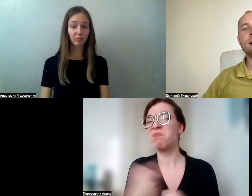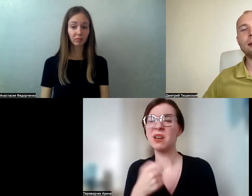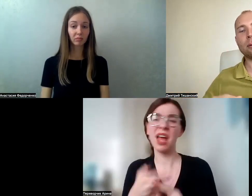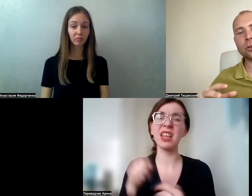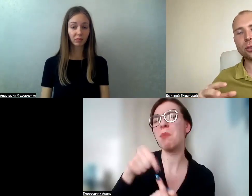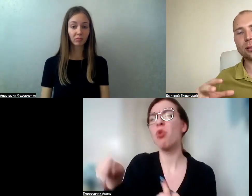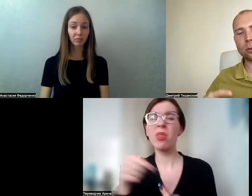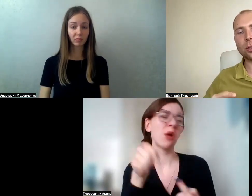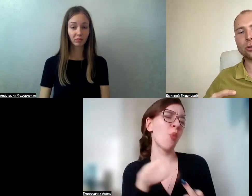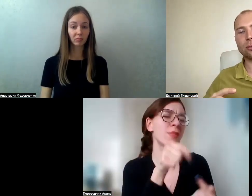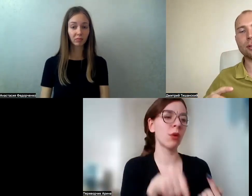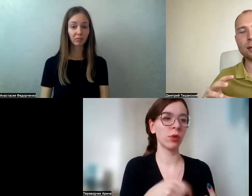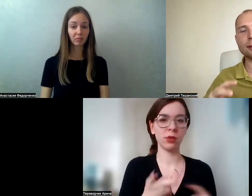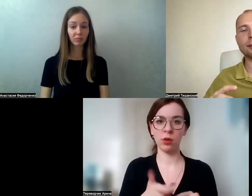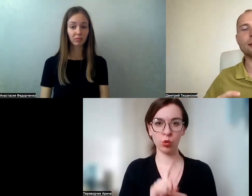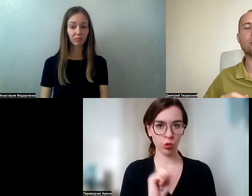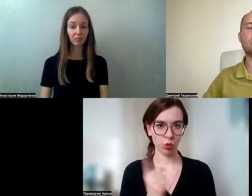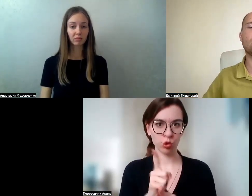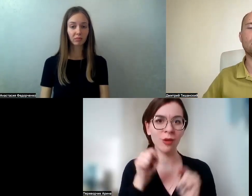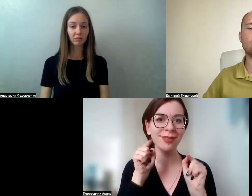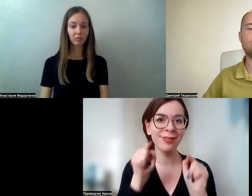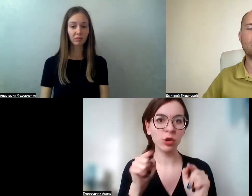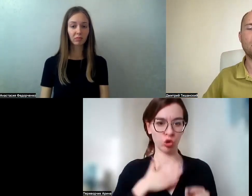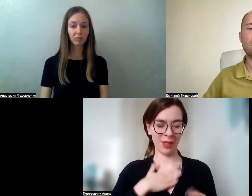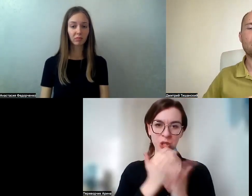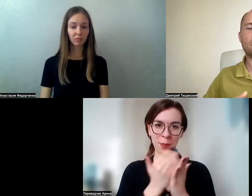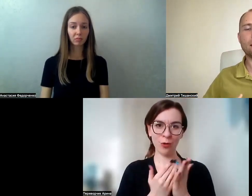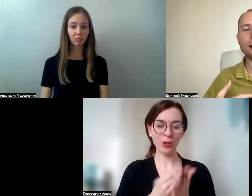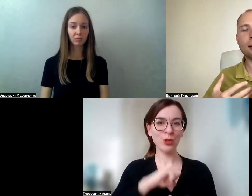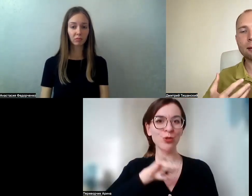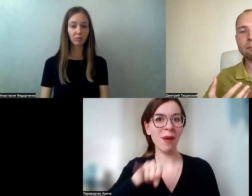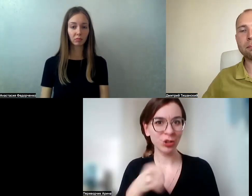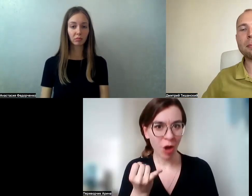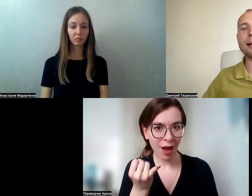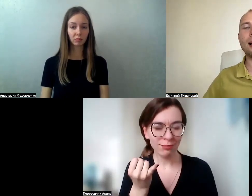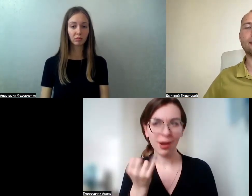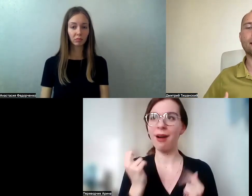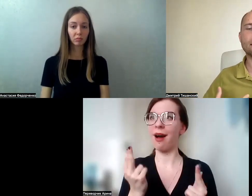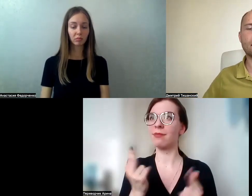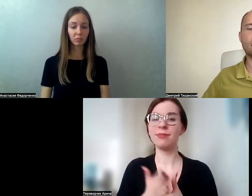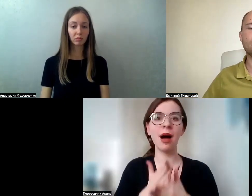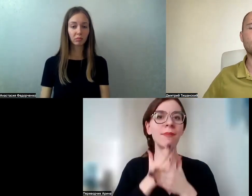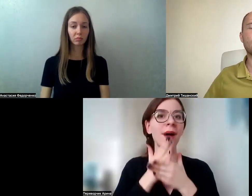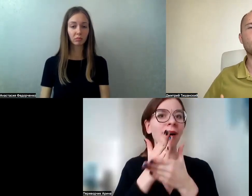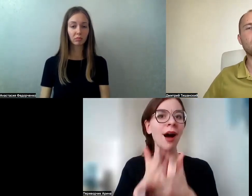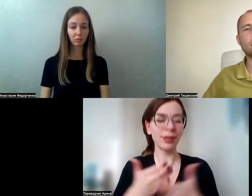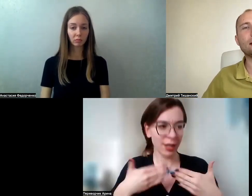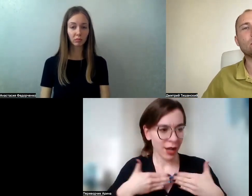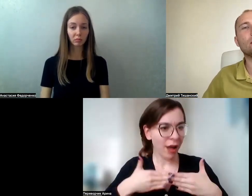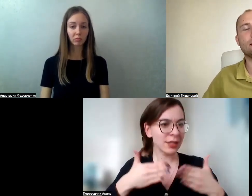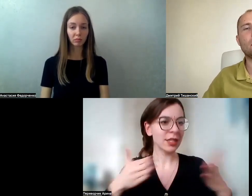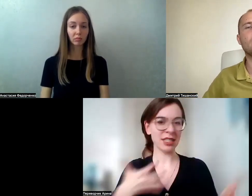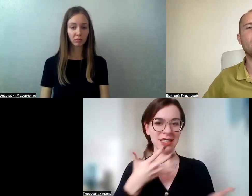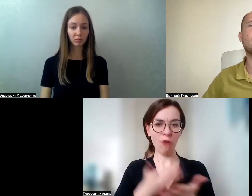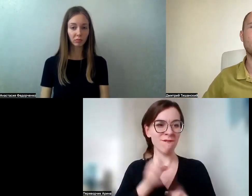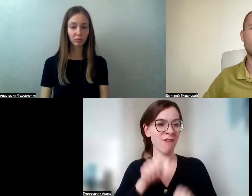так далее. И очень круто, что вот как раз-таки наша методика Superjump, она... помогает раскрыть вот этот вот потенциал,